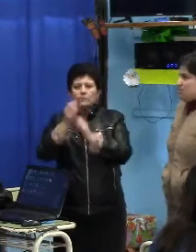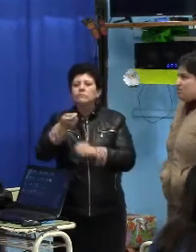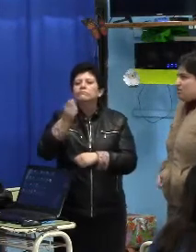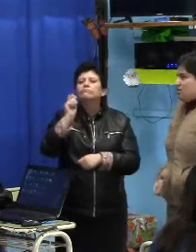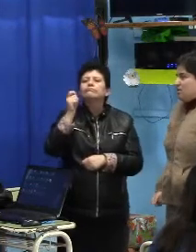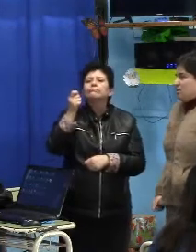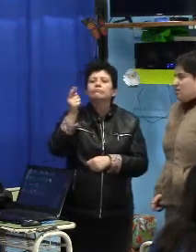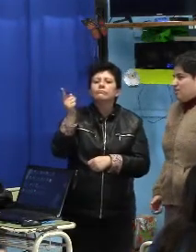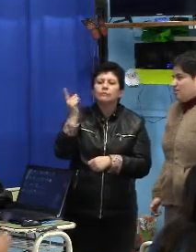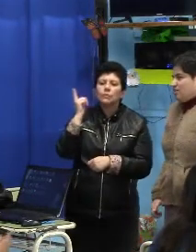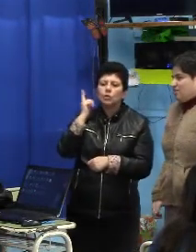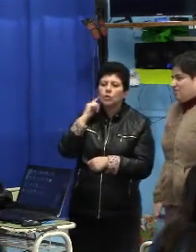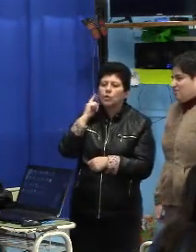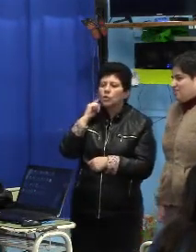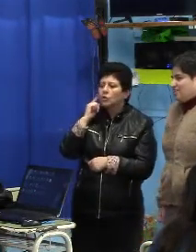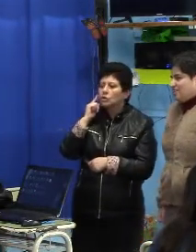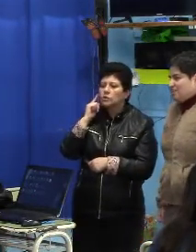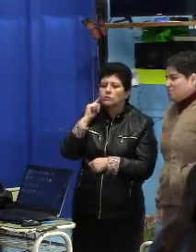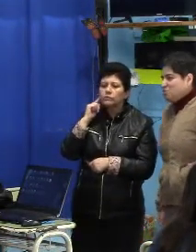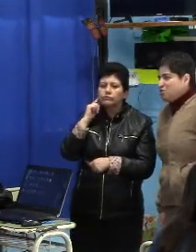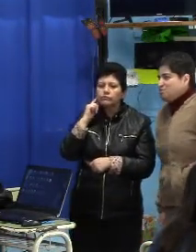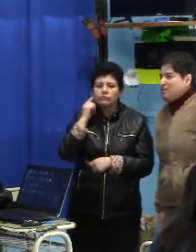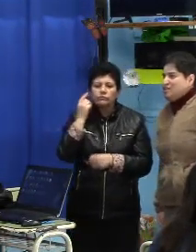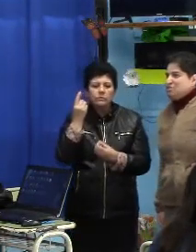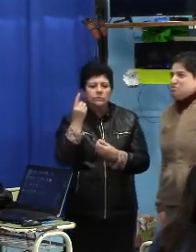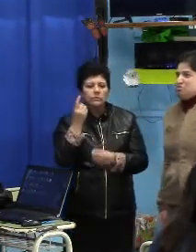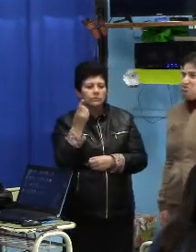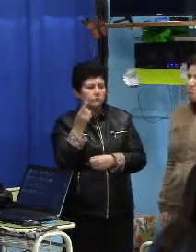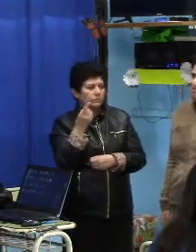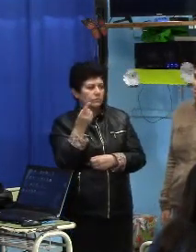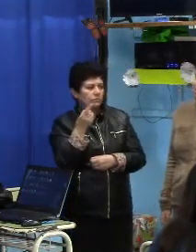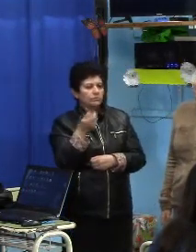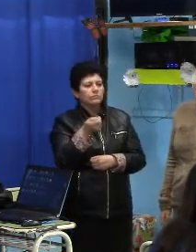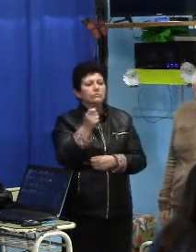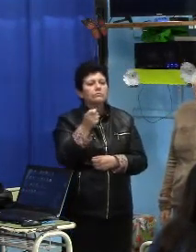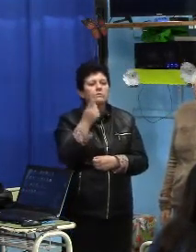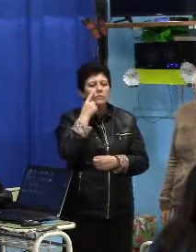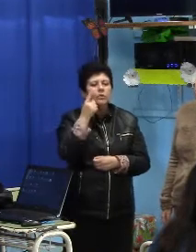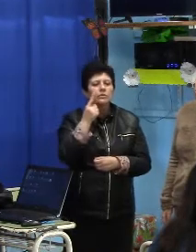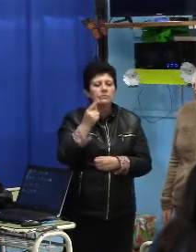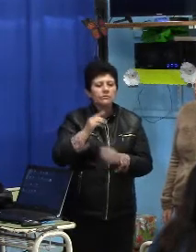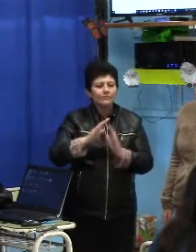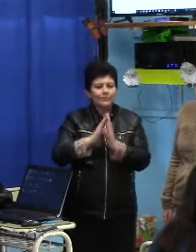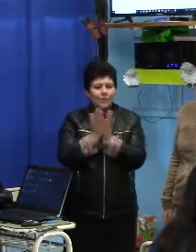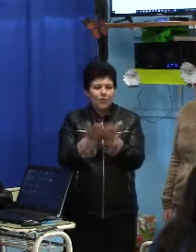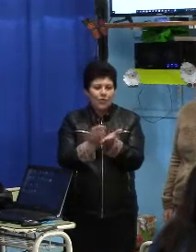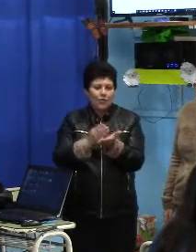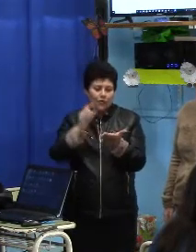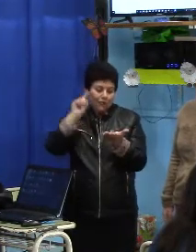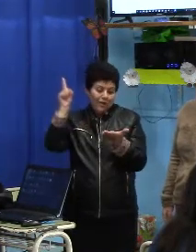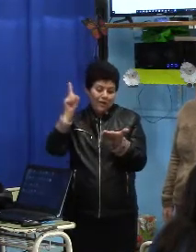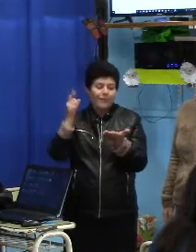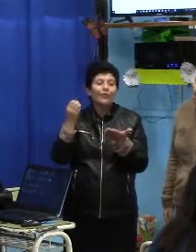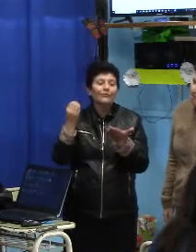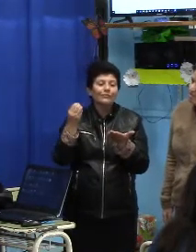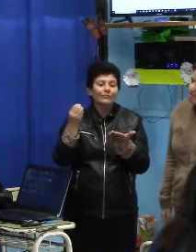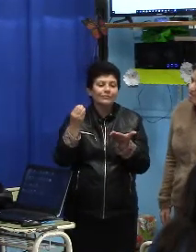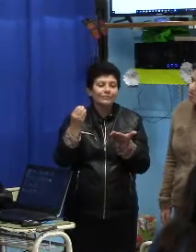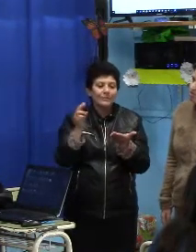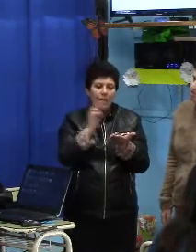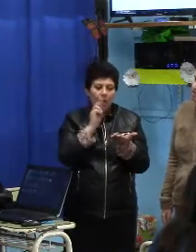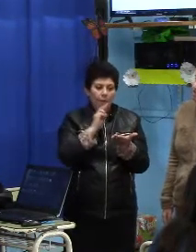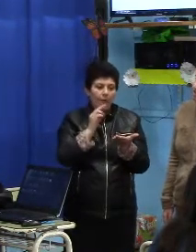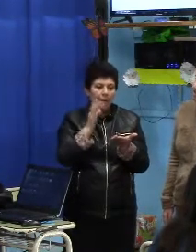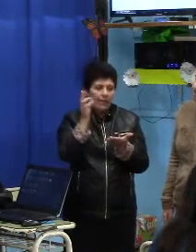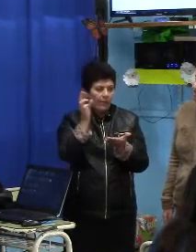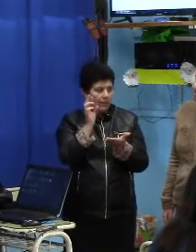Cuay? Yo. Están muy bien hechos, están con música,